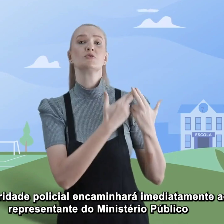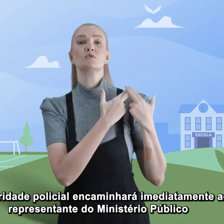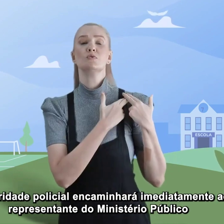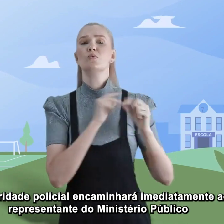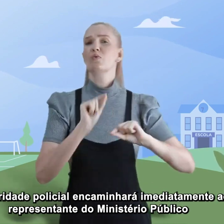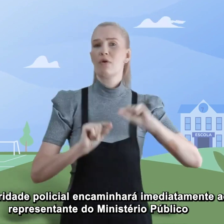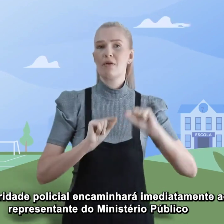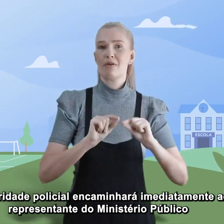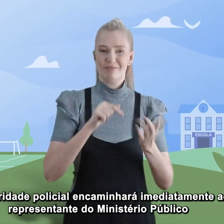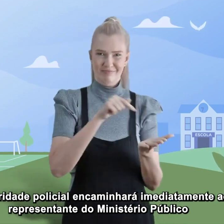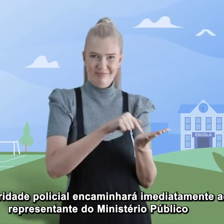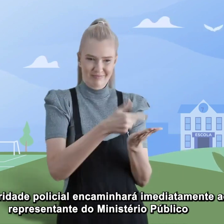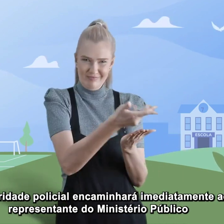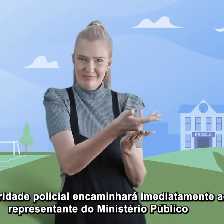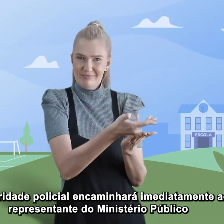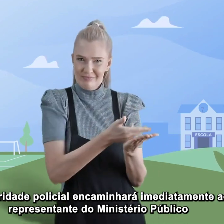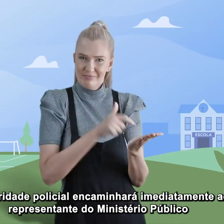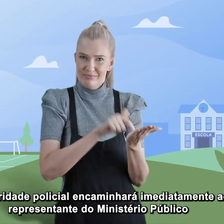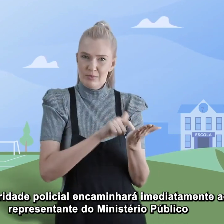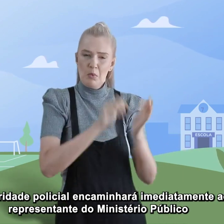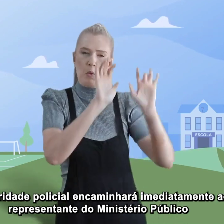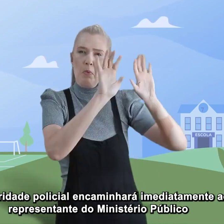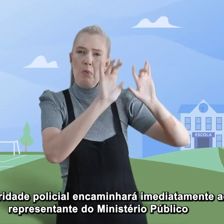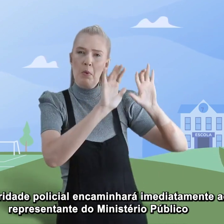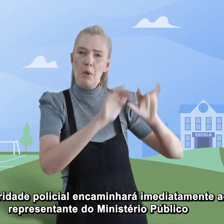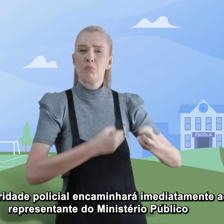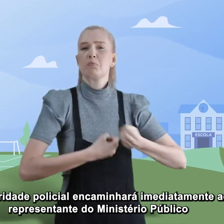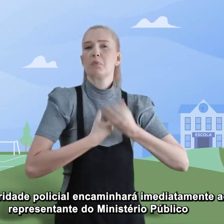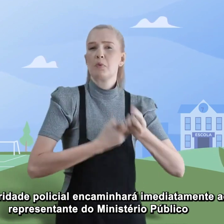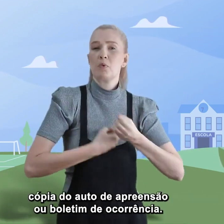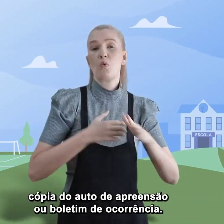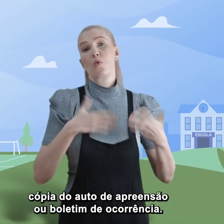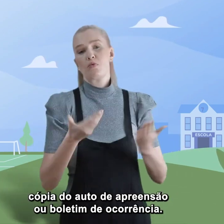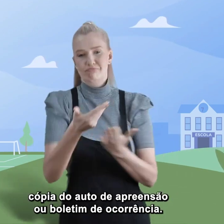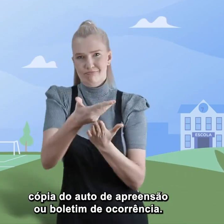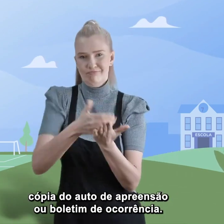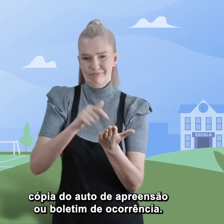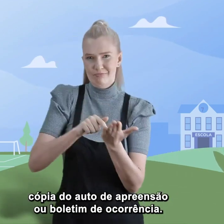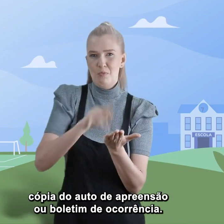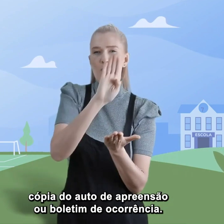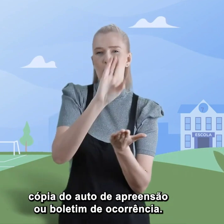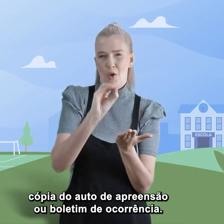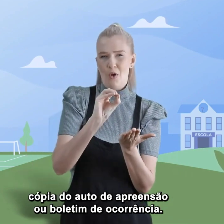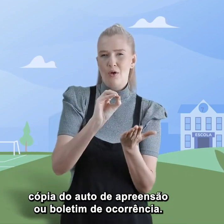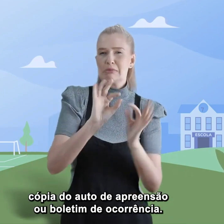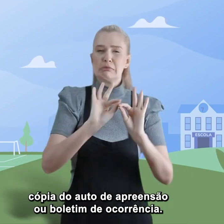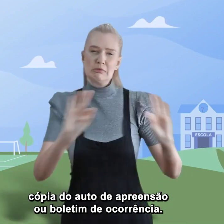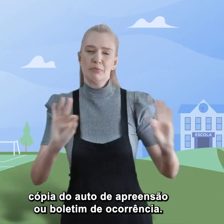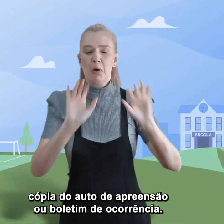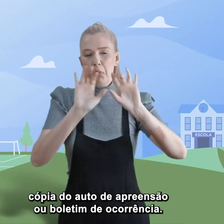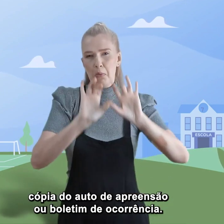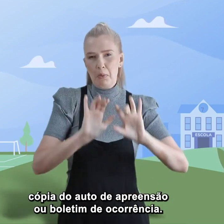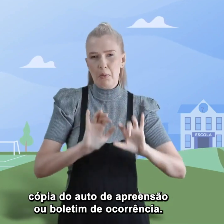encaminhará imediatamente ao representante do Ministério Público cópia do auto de apreensão ou boletim